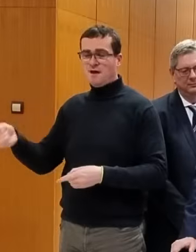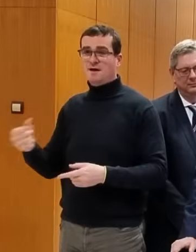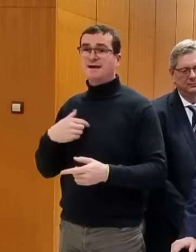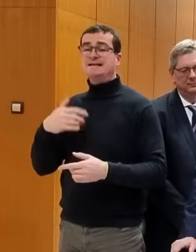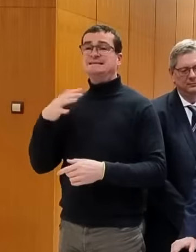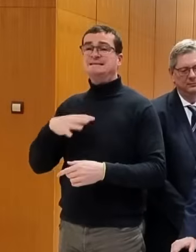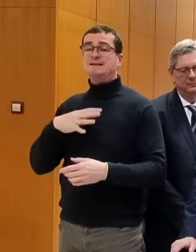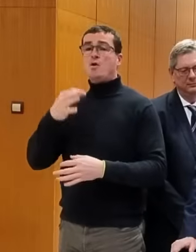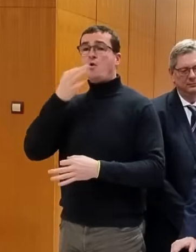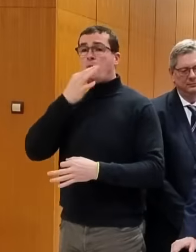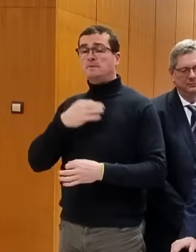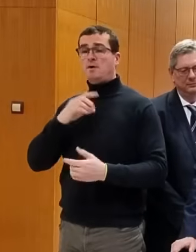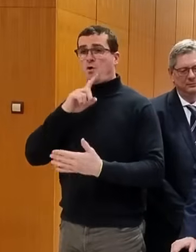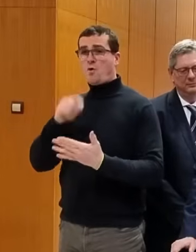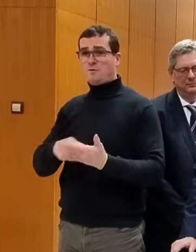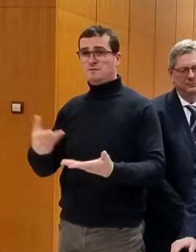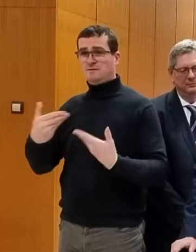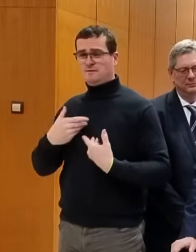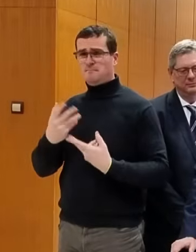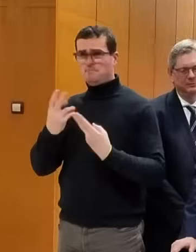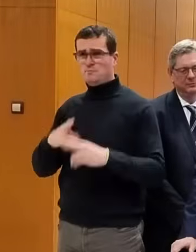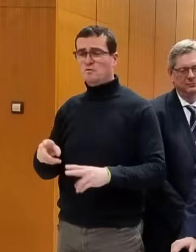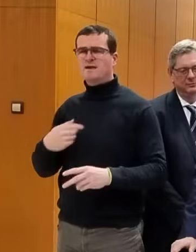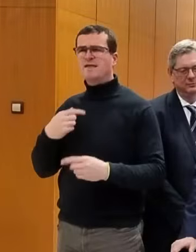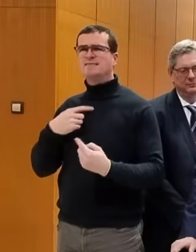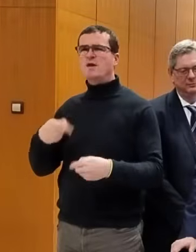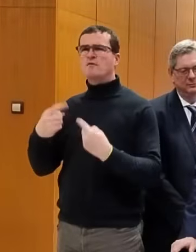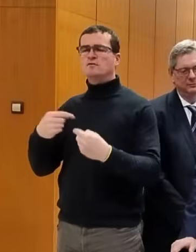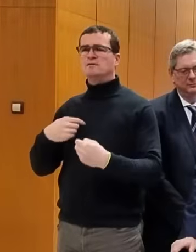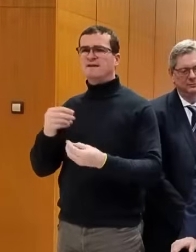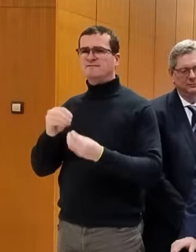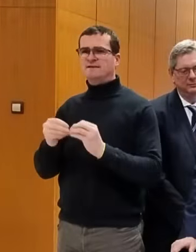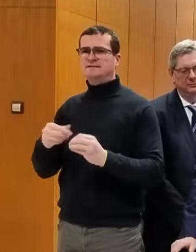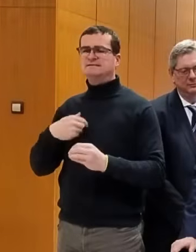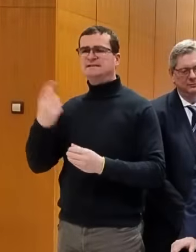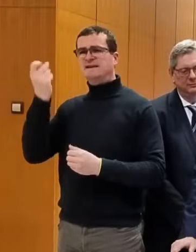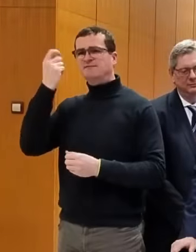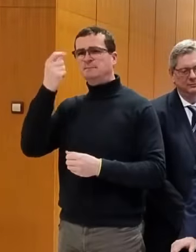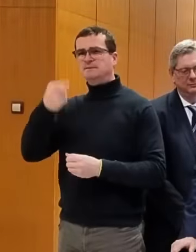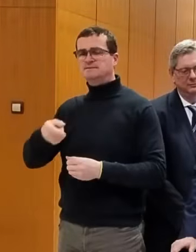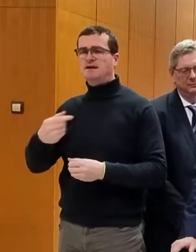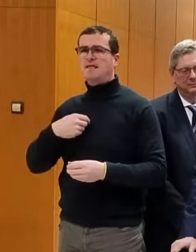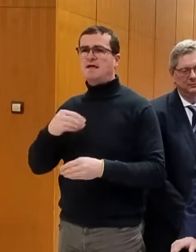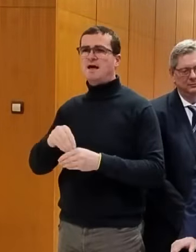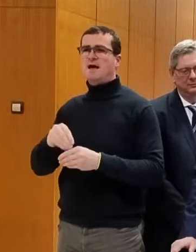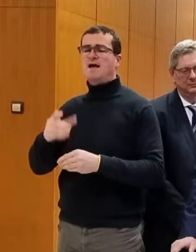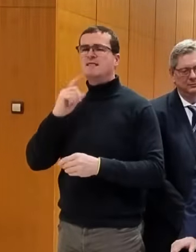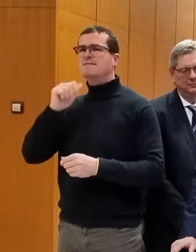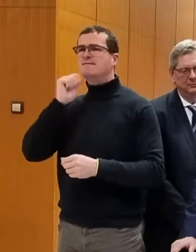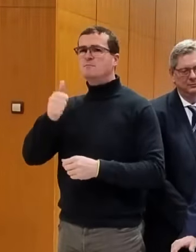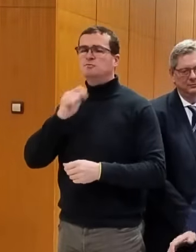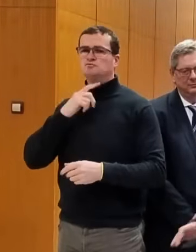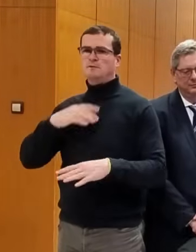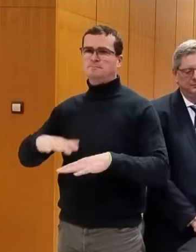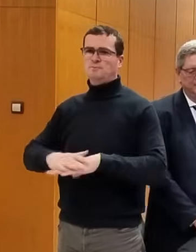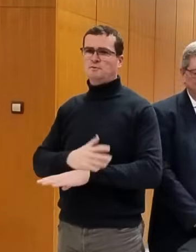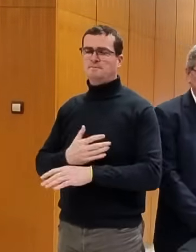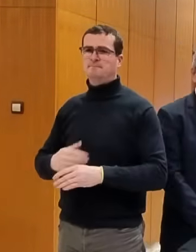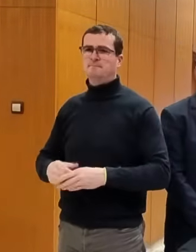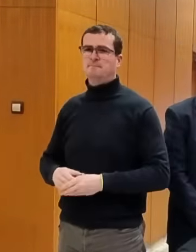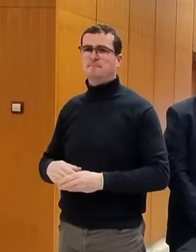takže ak sa chcete opýtať otázku, kľudne sa ju z nás opýtajte, ale nekonfrontujte nás veci, ktoré ste si vymysleli a o ktorých nemáte absolútne potuchy.